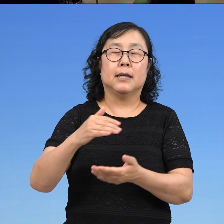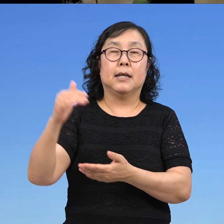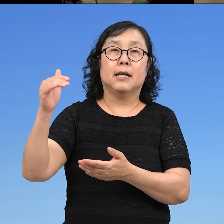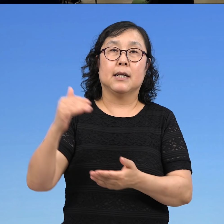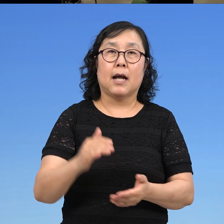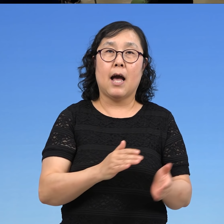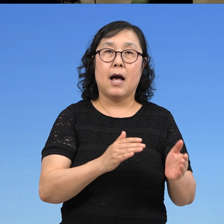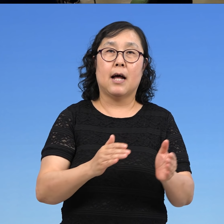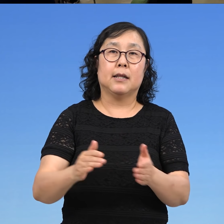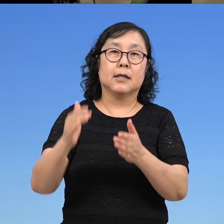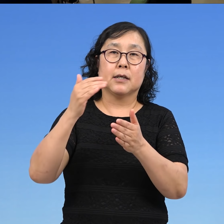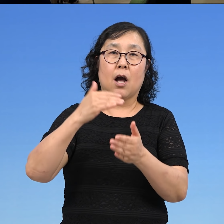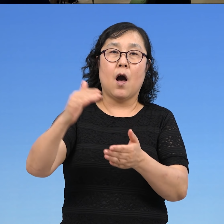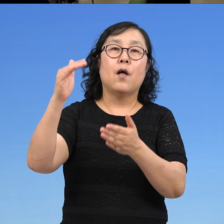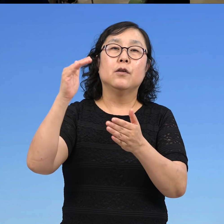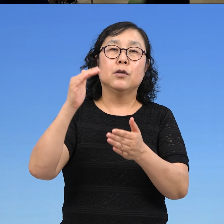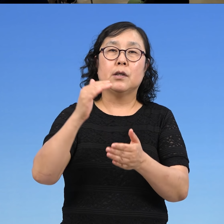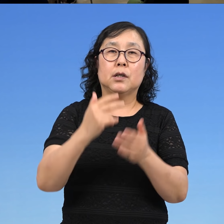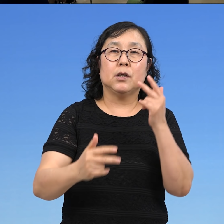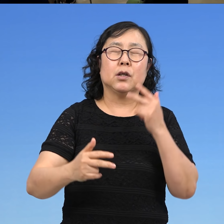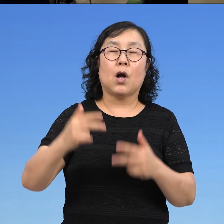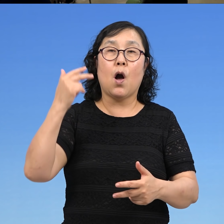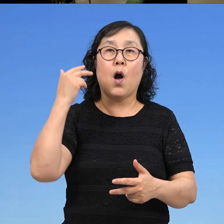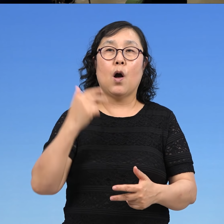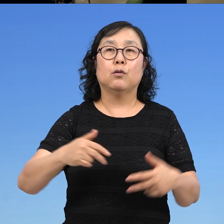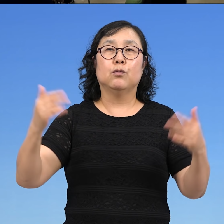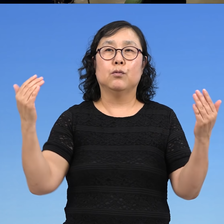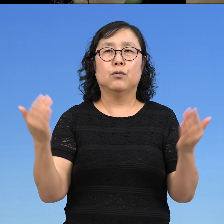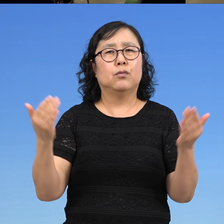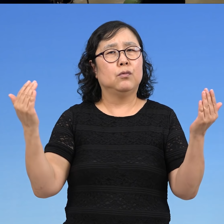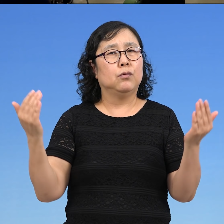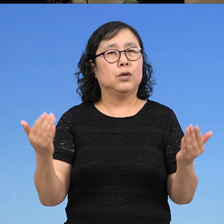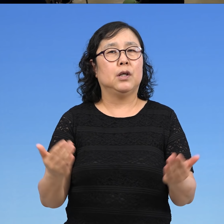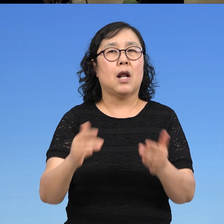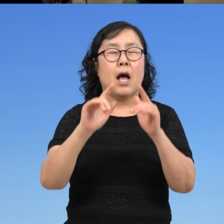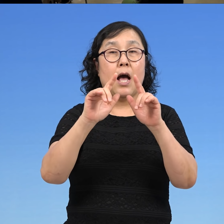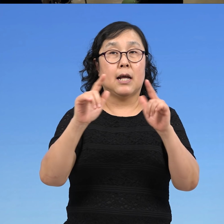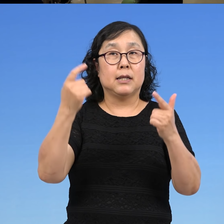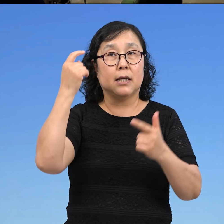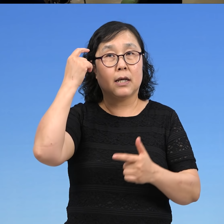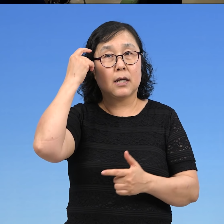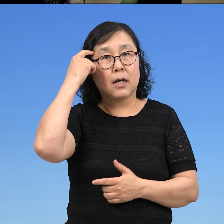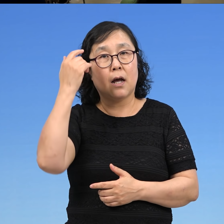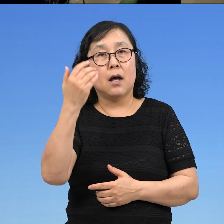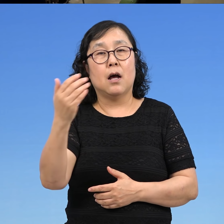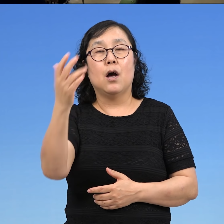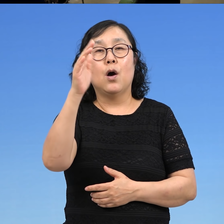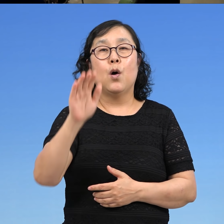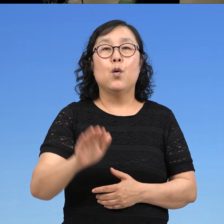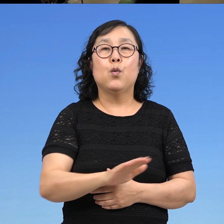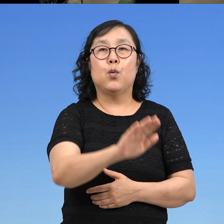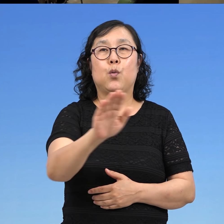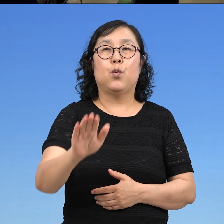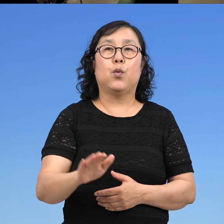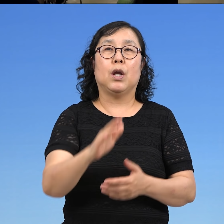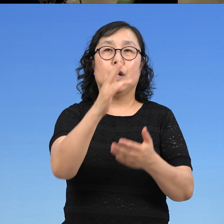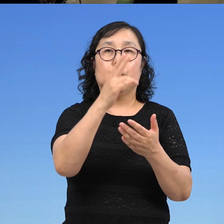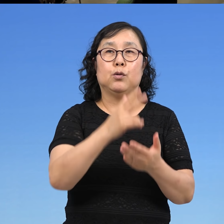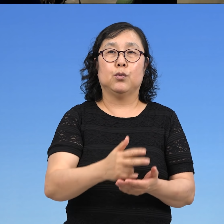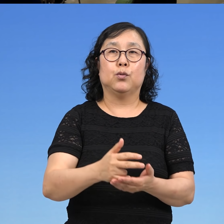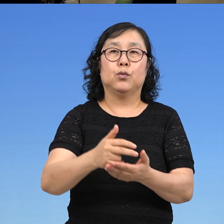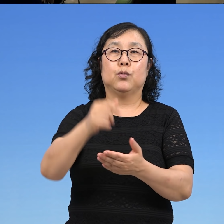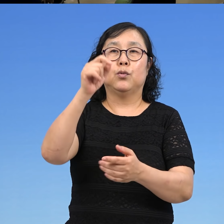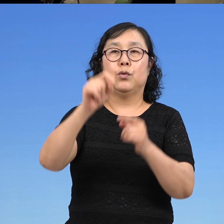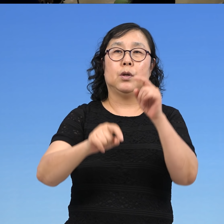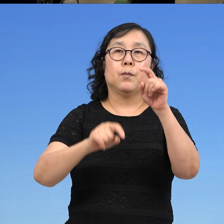아 721 파악이 거 즐거운 일이라 우리